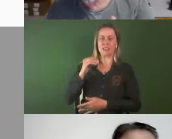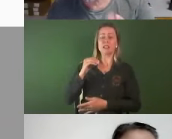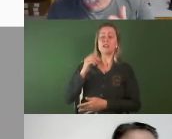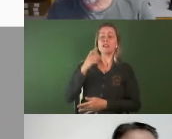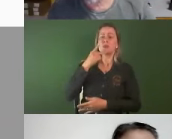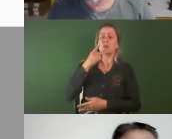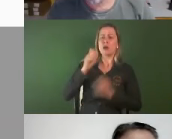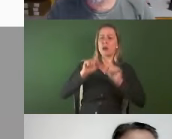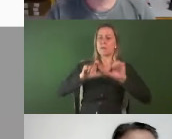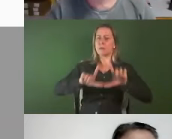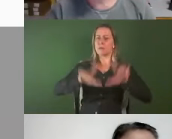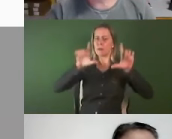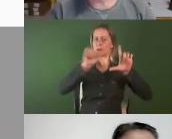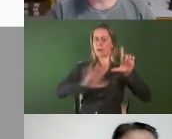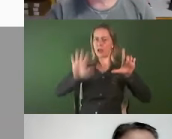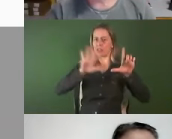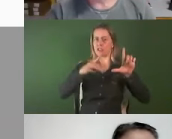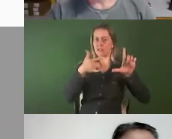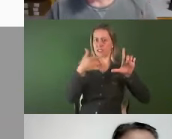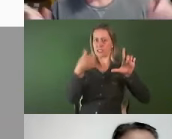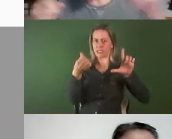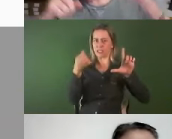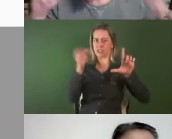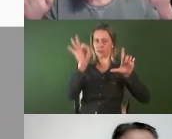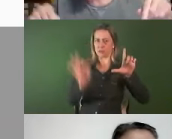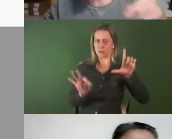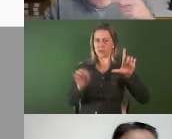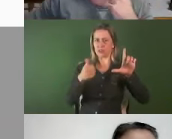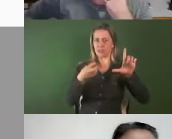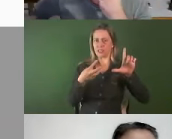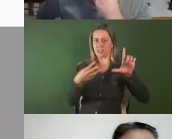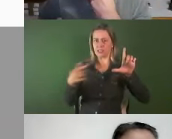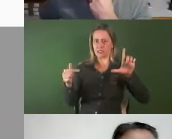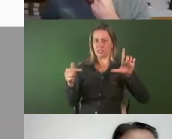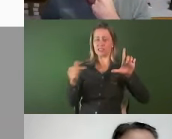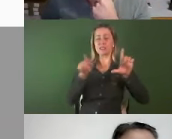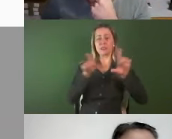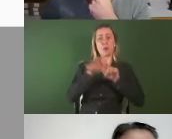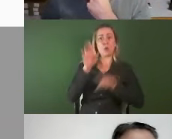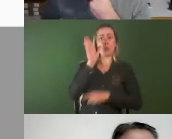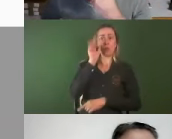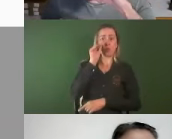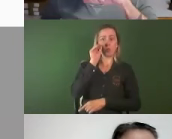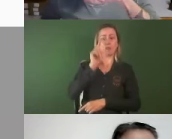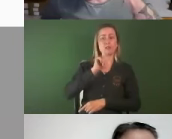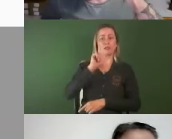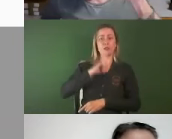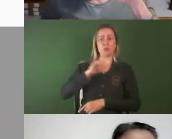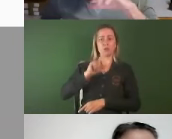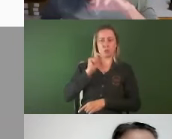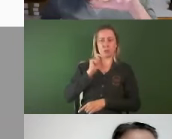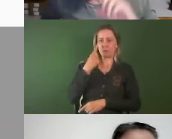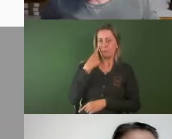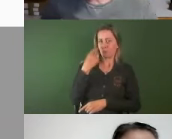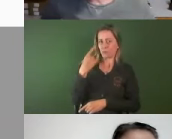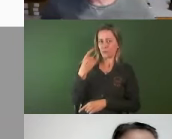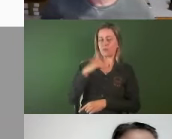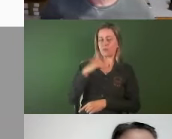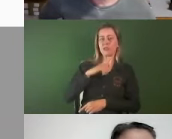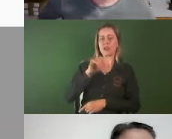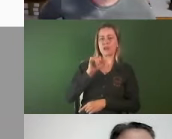são mais ou menos de 26 por 37, e em ambos, a curiosidade que tem aqui é que elas têm um formato